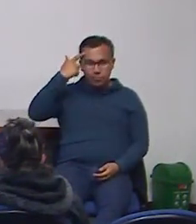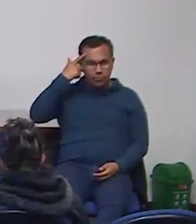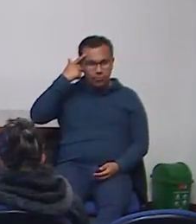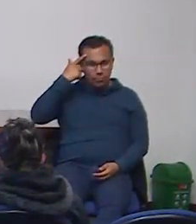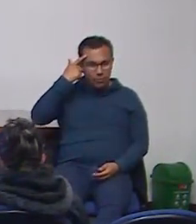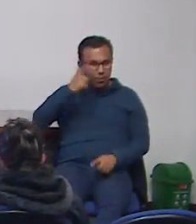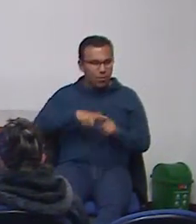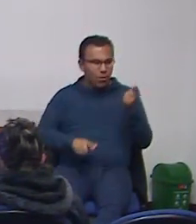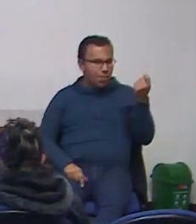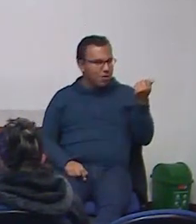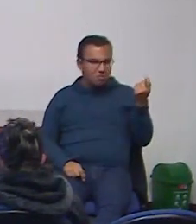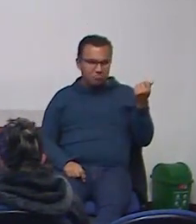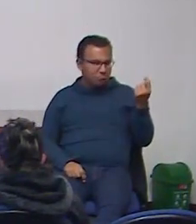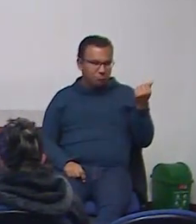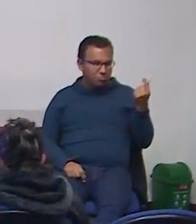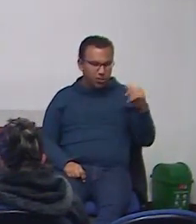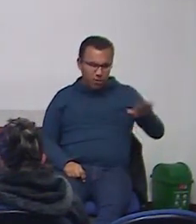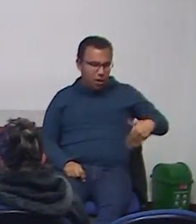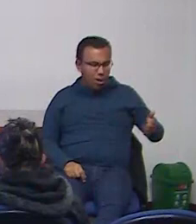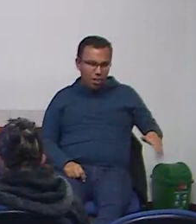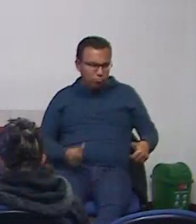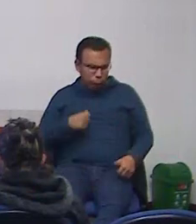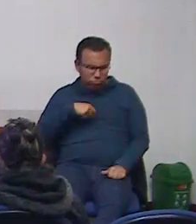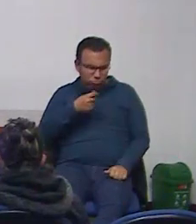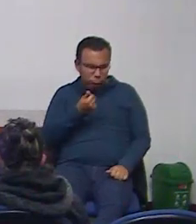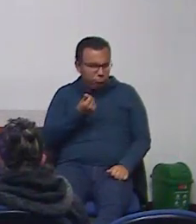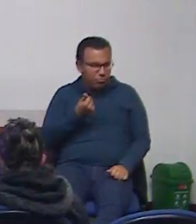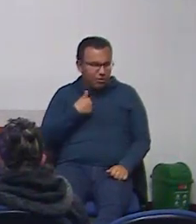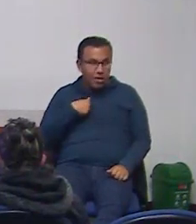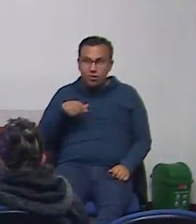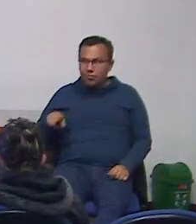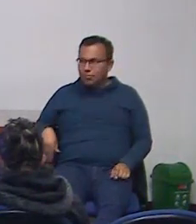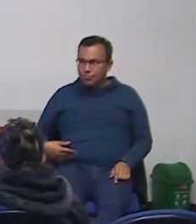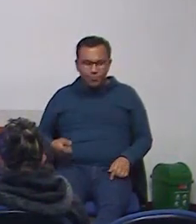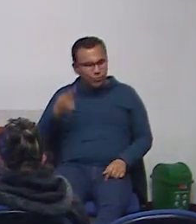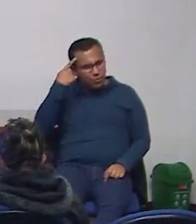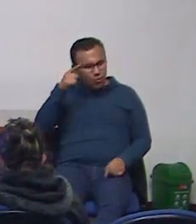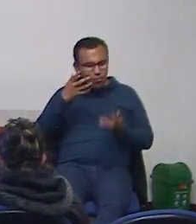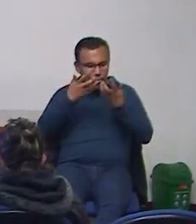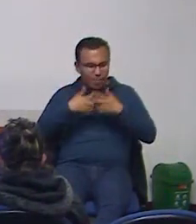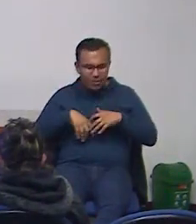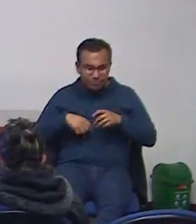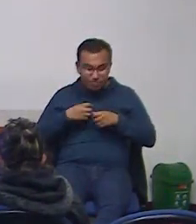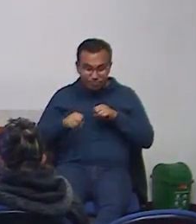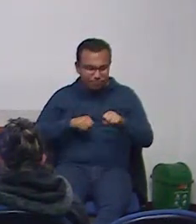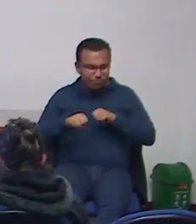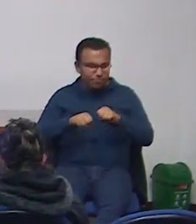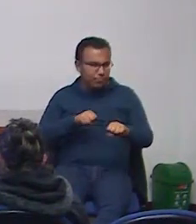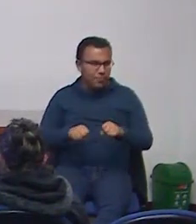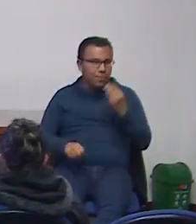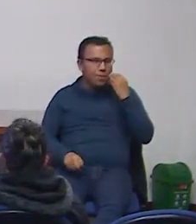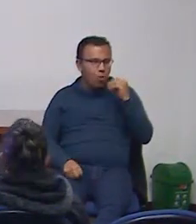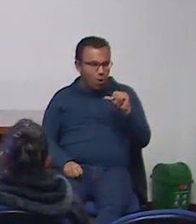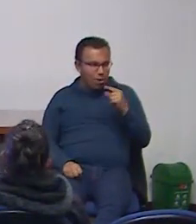no con un recurso económico porque nunca he tenido la plata para poner para crear una empresa Pero pues mi abuela decía que lo que uno se